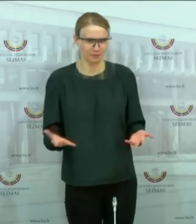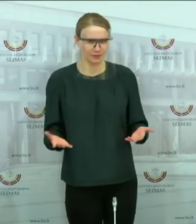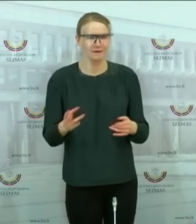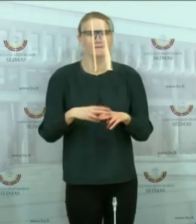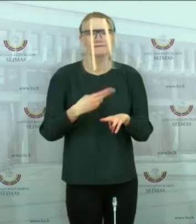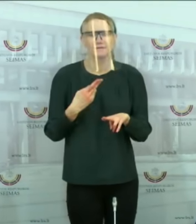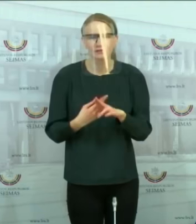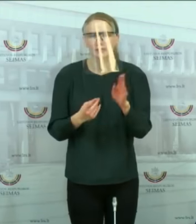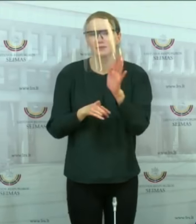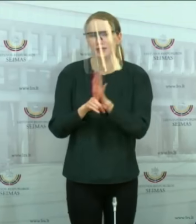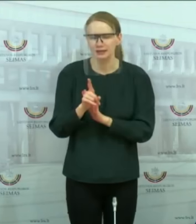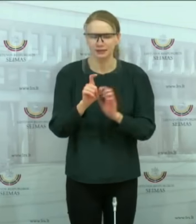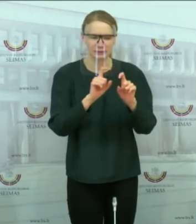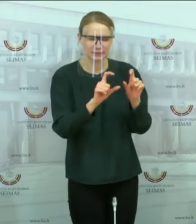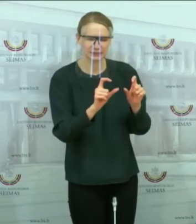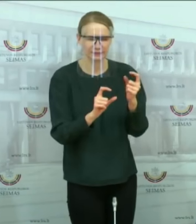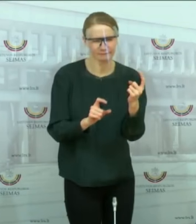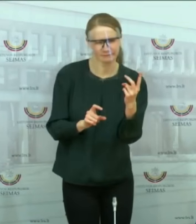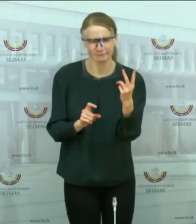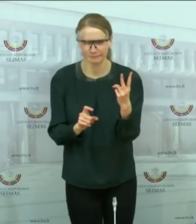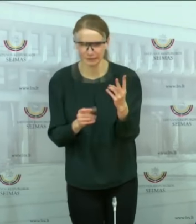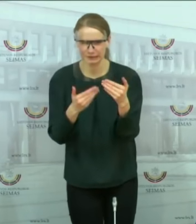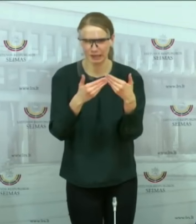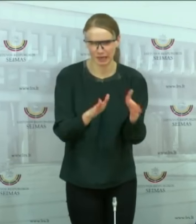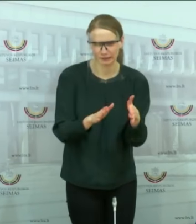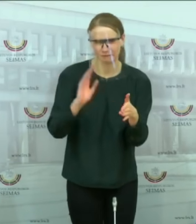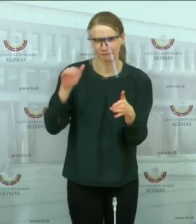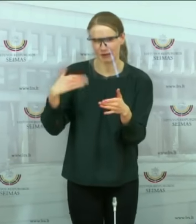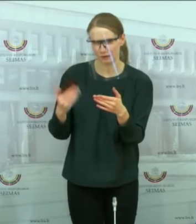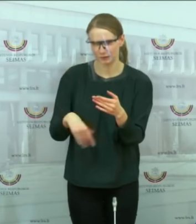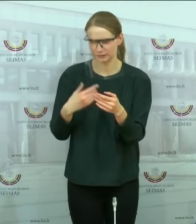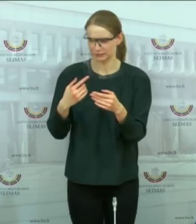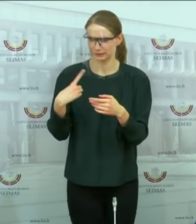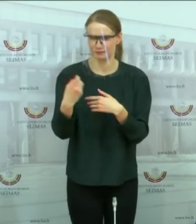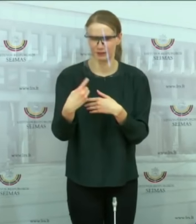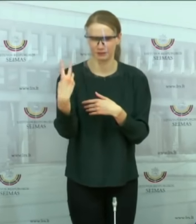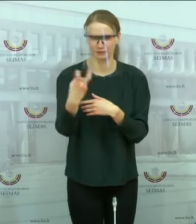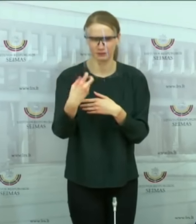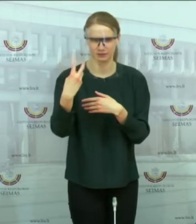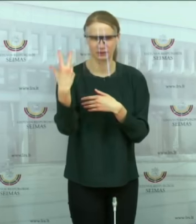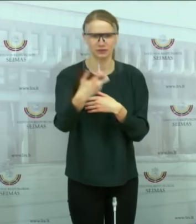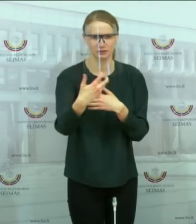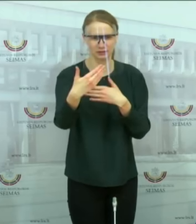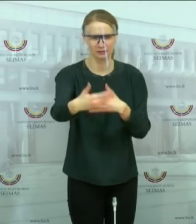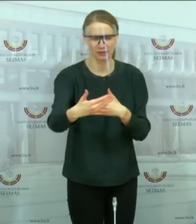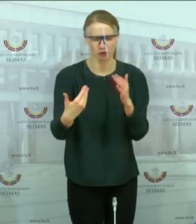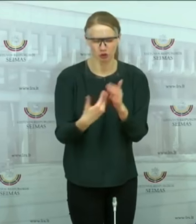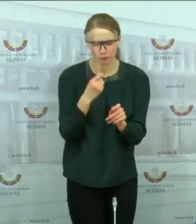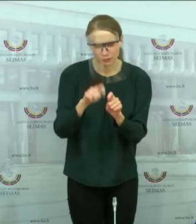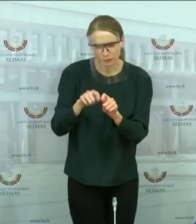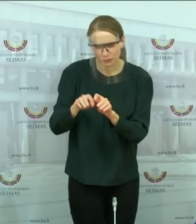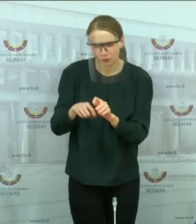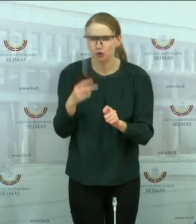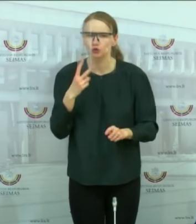tas žingsnis tam tikras yra paliktas, kas savaitę arba kas kelias savaitės nuolat testuojant, žiūrint,